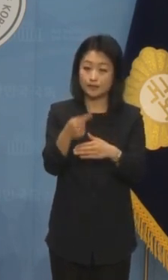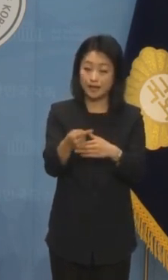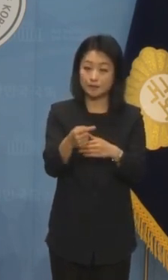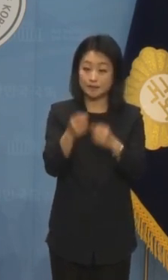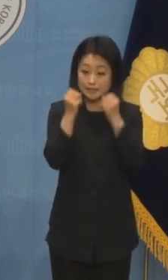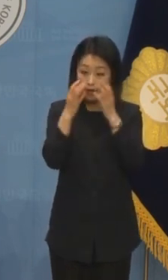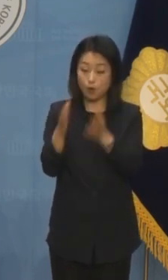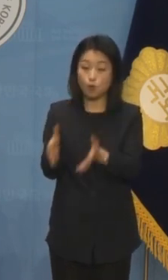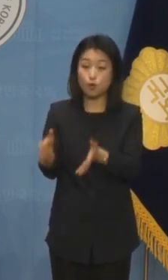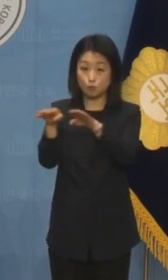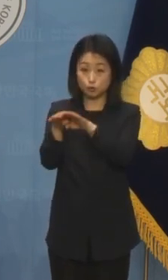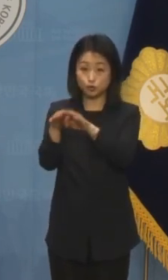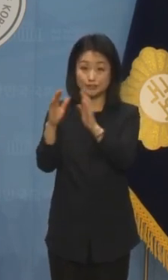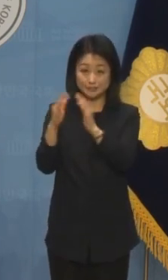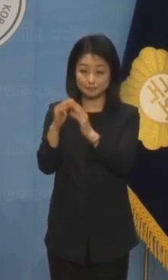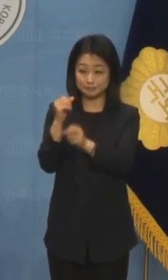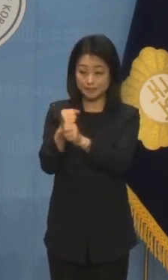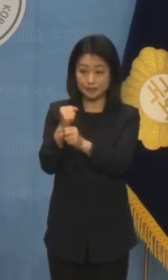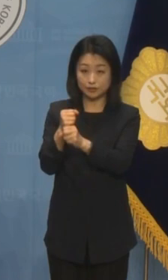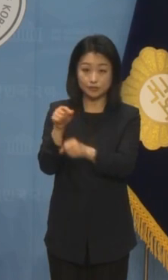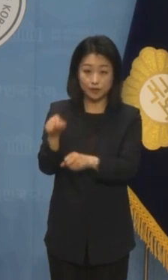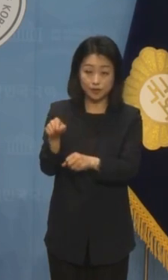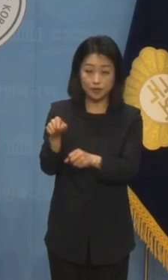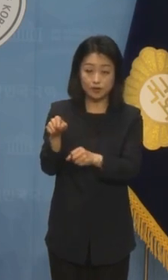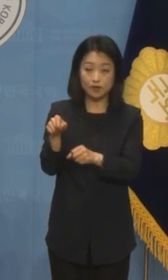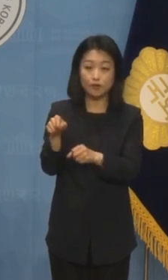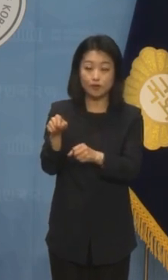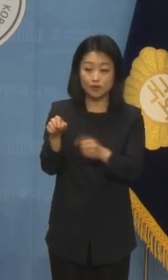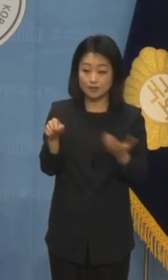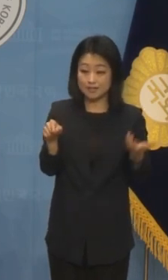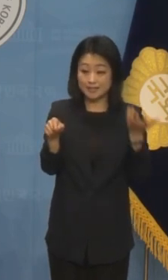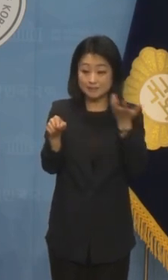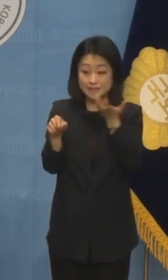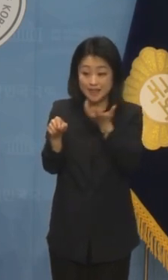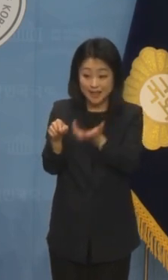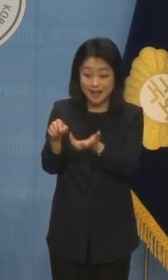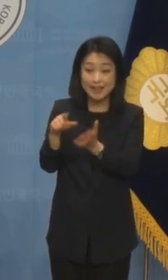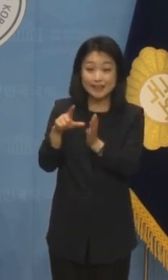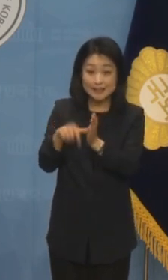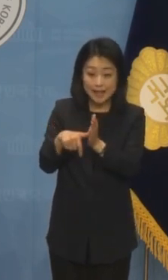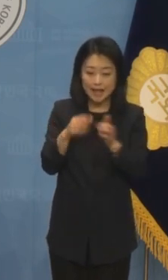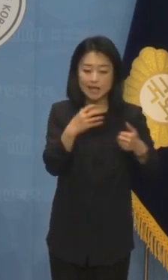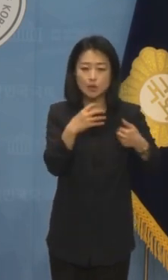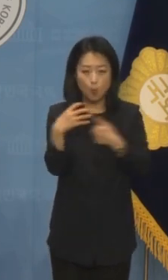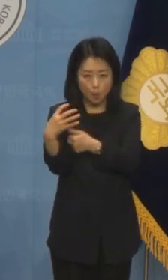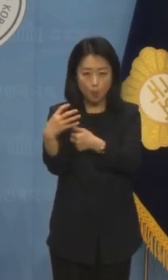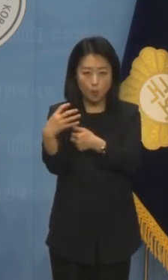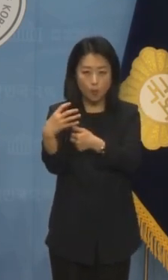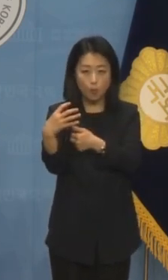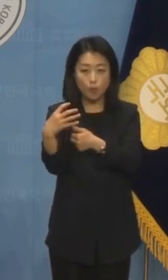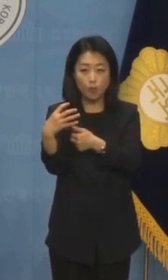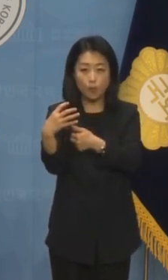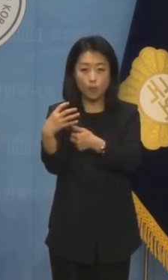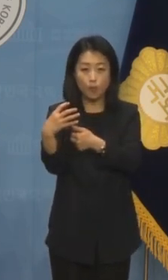새로 지은 건물 같은 경우에는 임차인들이 들어오는 시점을 이용을 해서